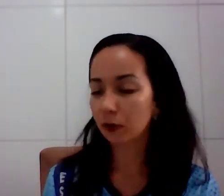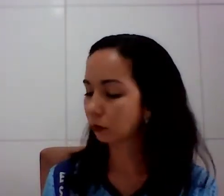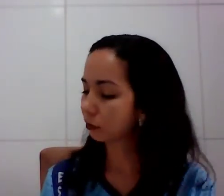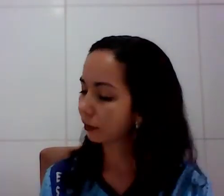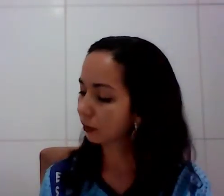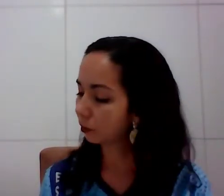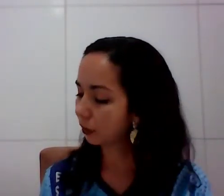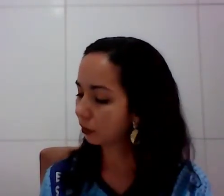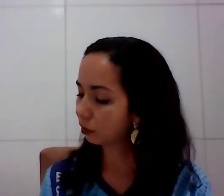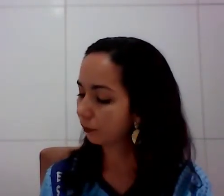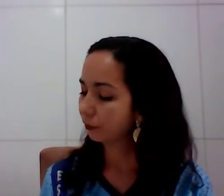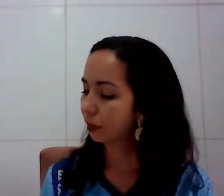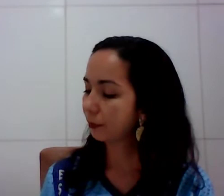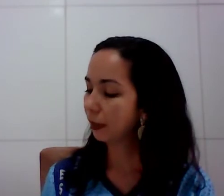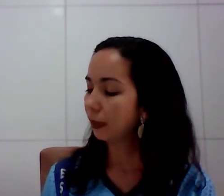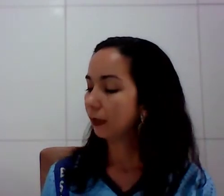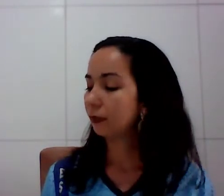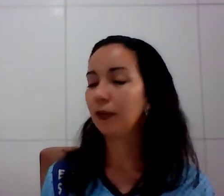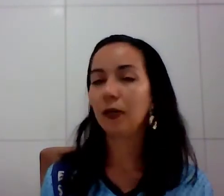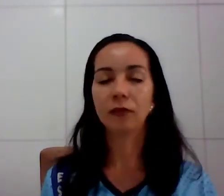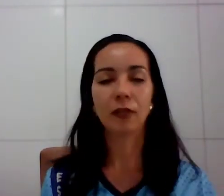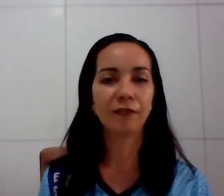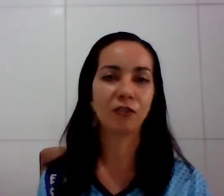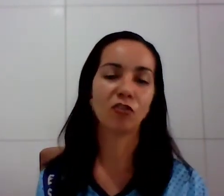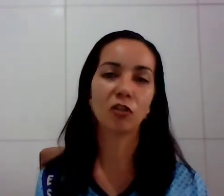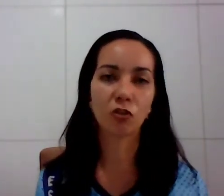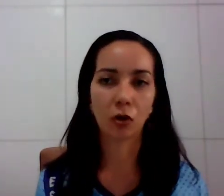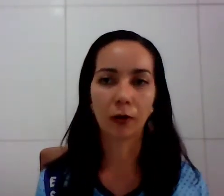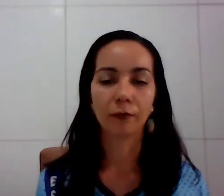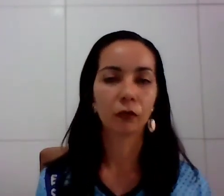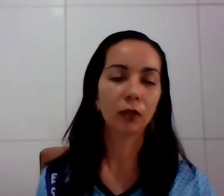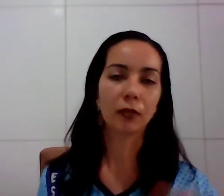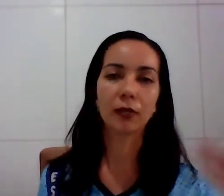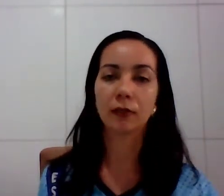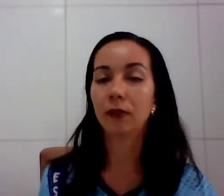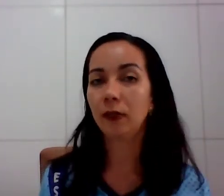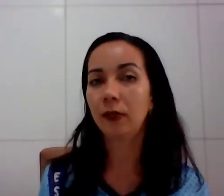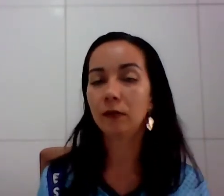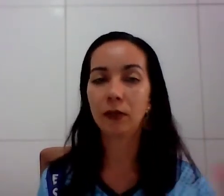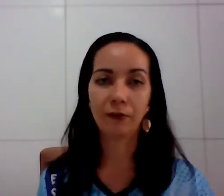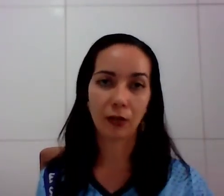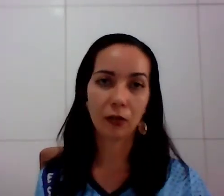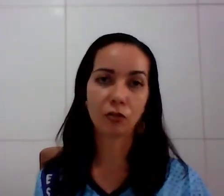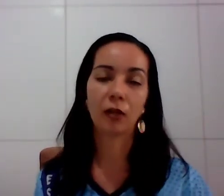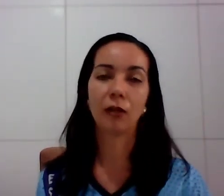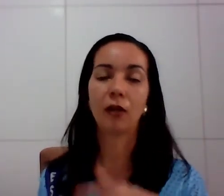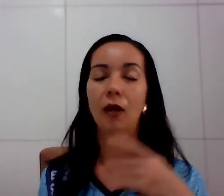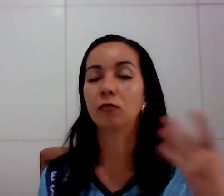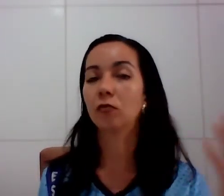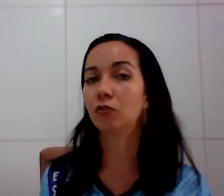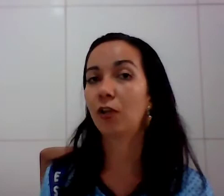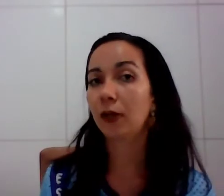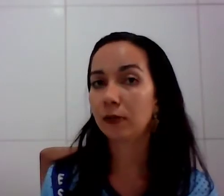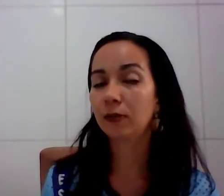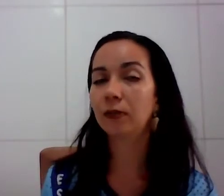vamos conversar sobre isso, também direitos e deveres na escola. Toda criança tem direitos e deveres, tem as coisas que ela necessita,